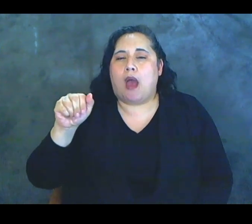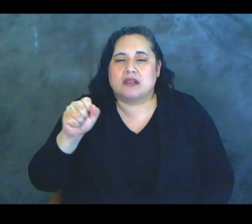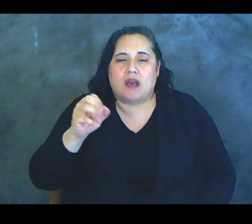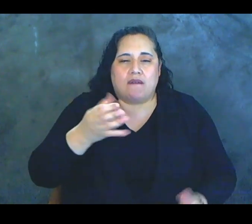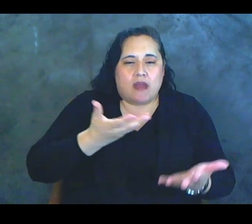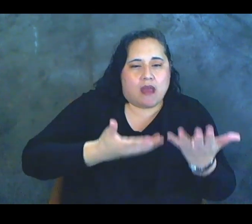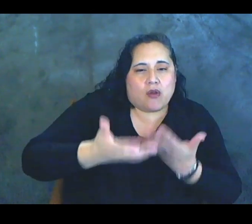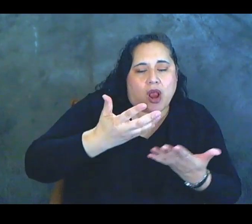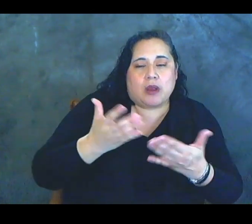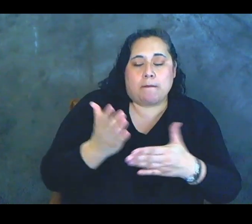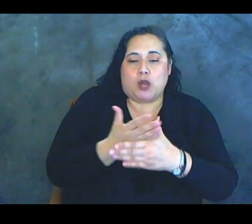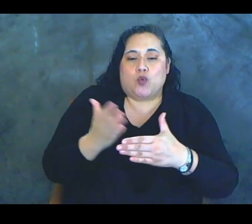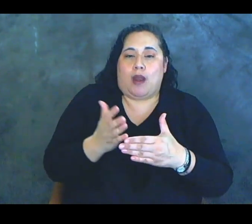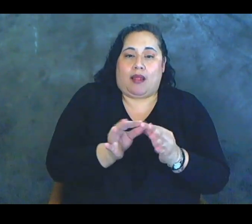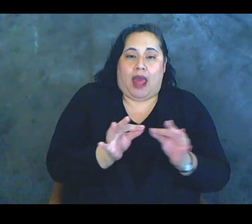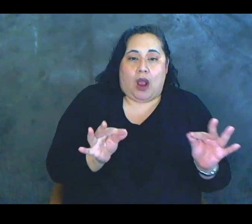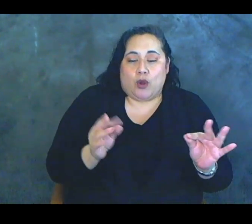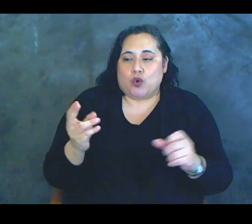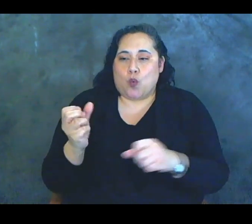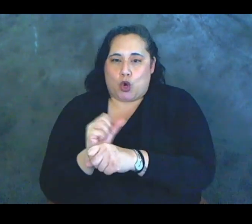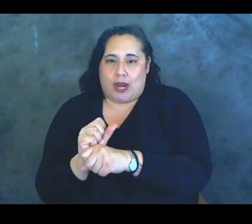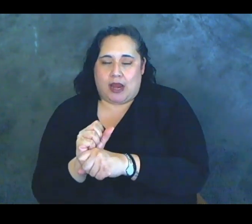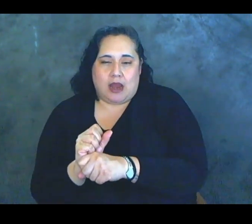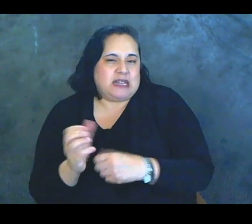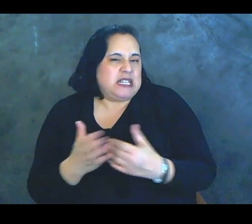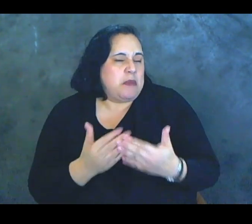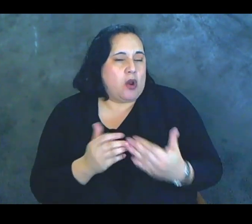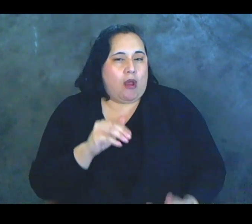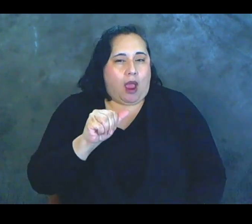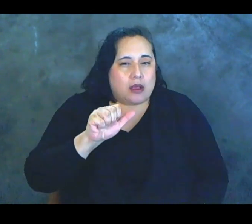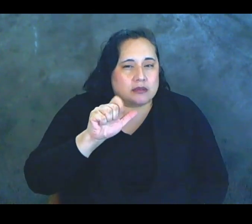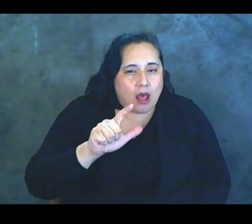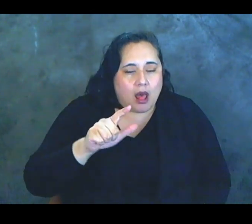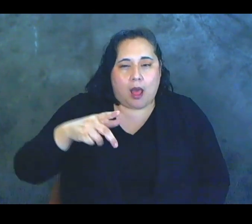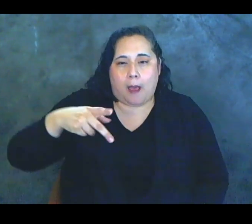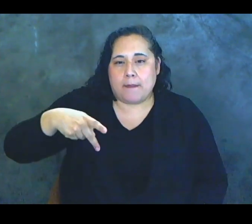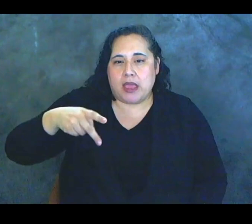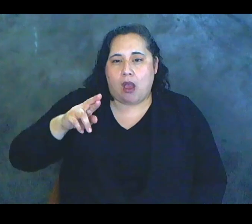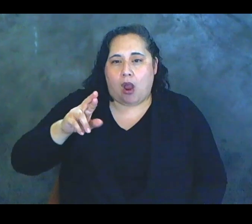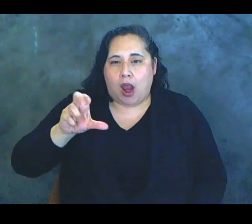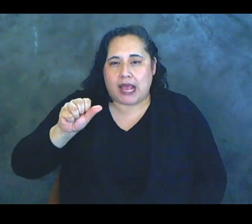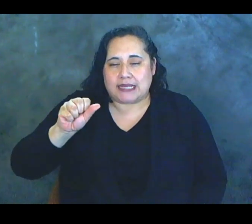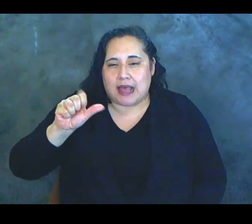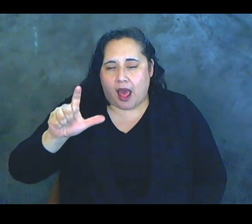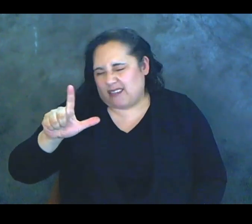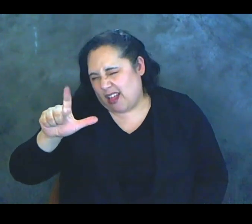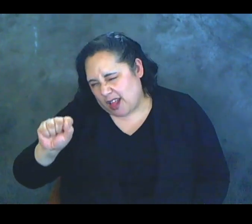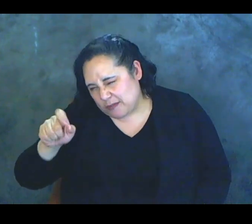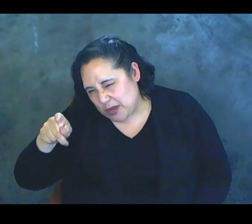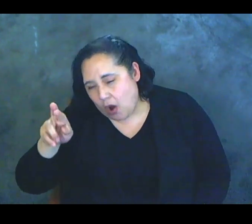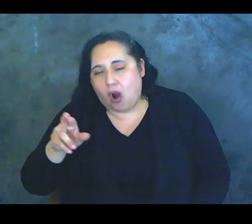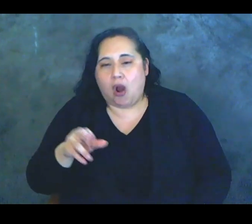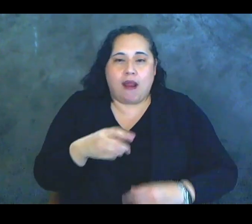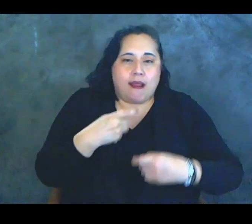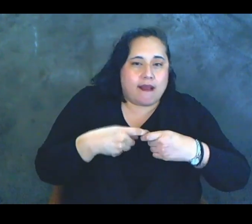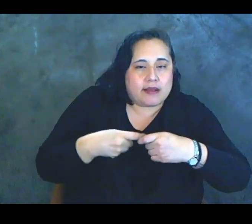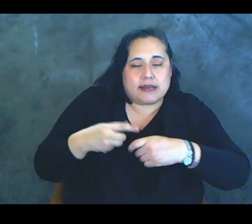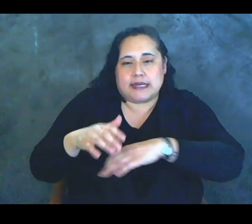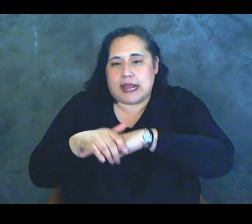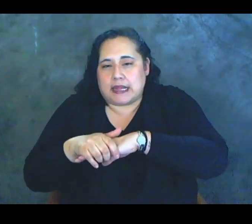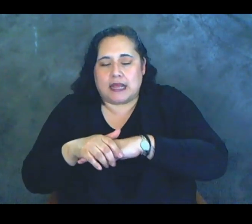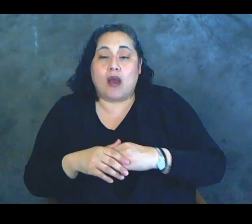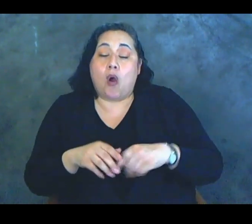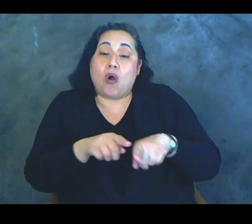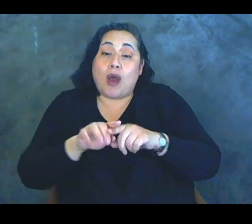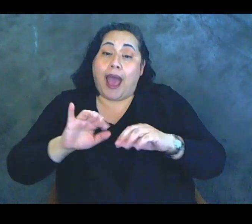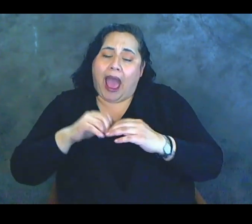está trabajando ESL, PRSL, inglés, español. Y cómo ve las normas o las reglas de